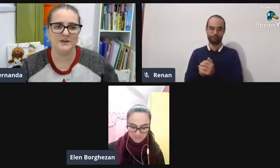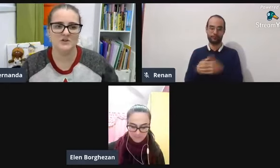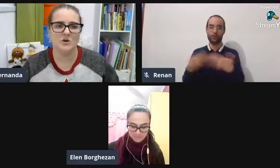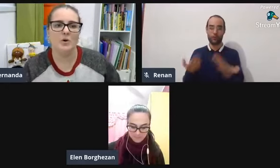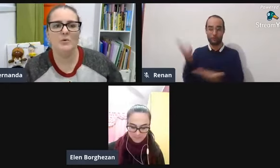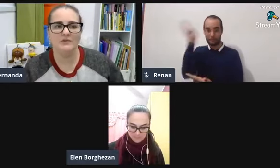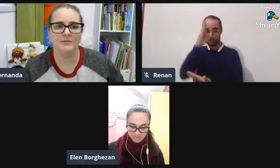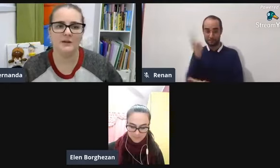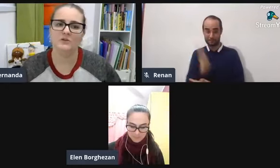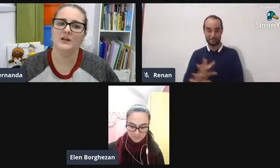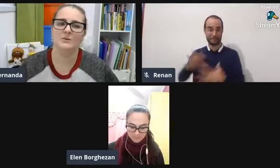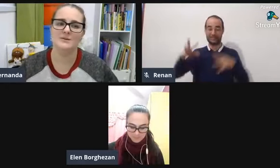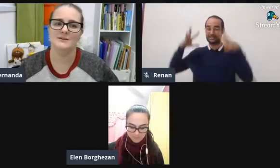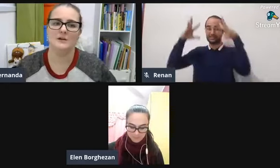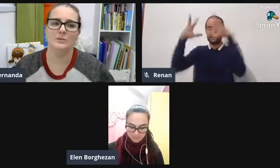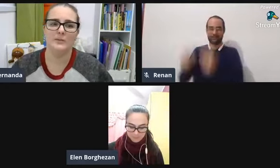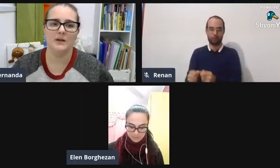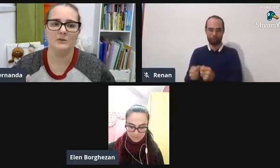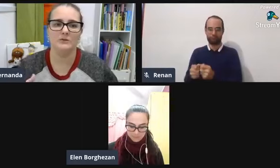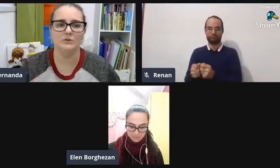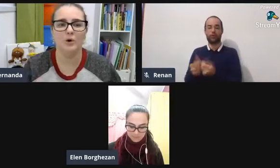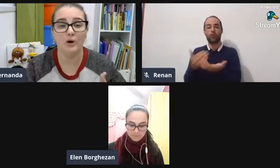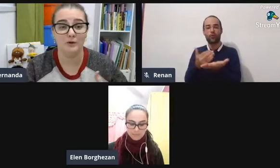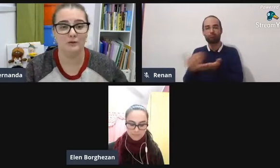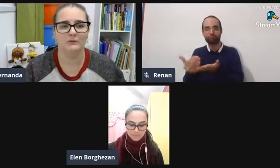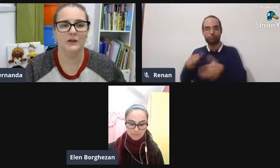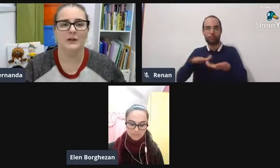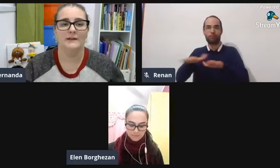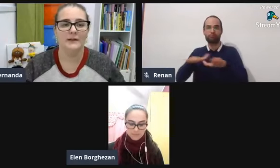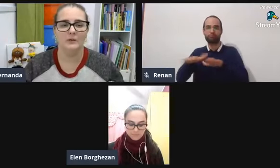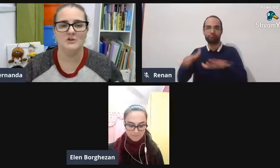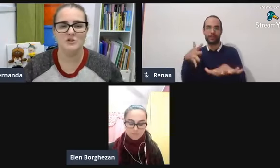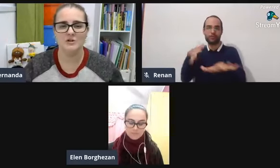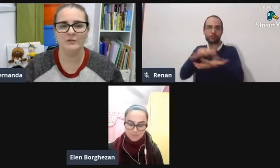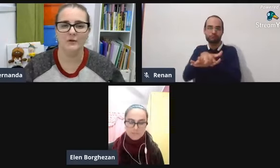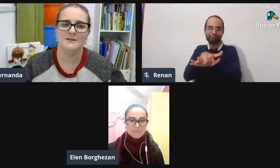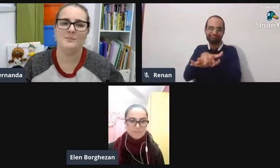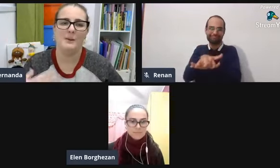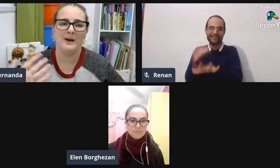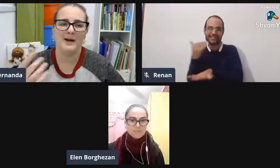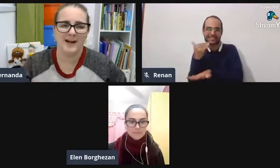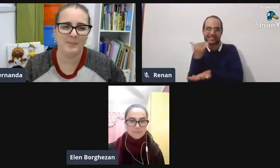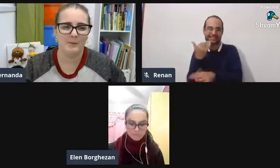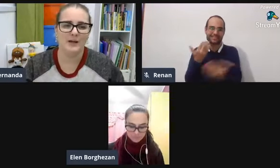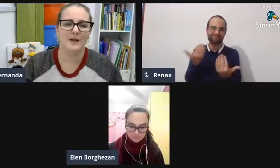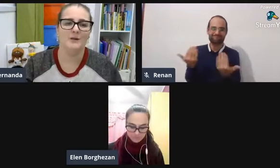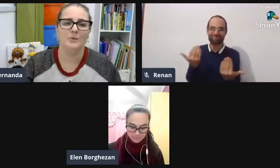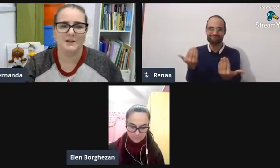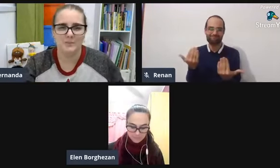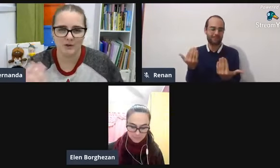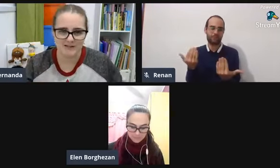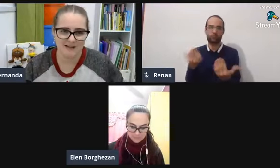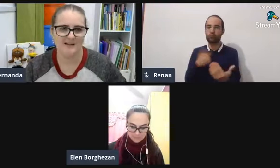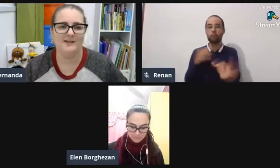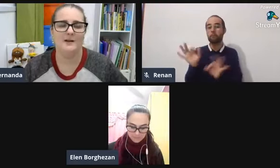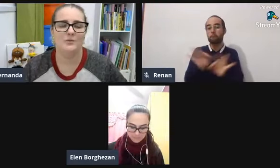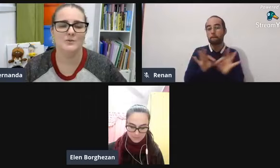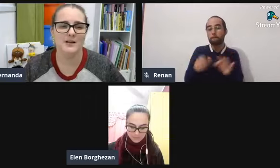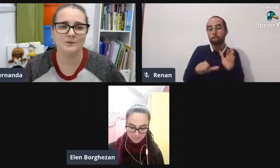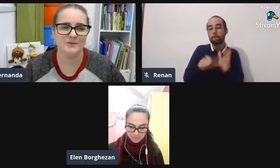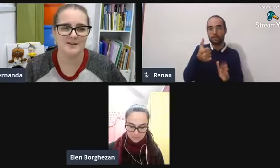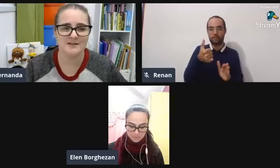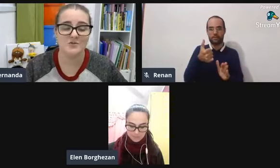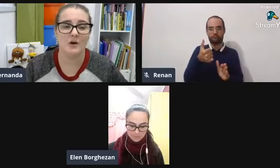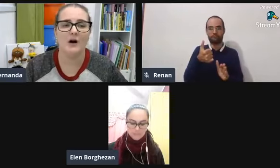Brasil vivenciou um movimento da inclusão meio torto. Então, a gente não foi se preparar primeiro para depois ter